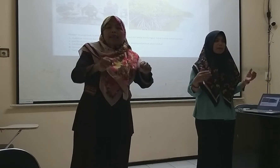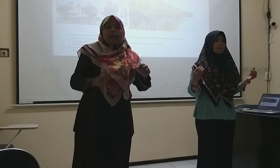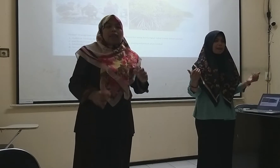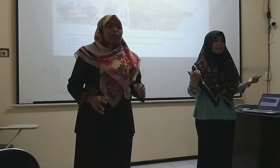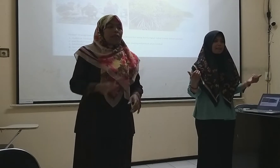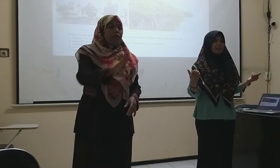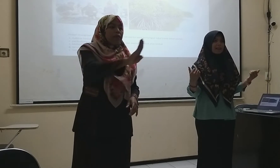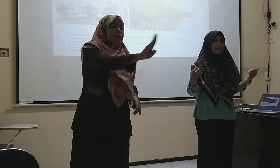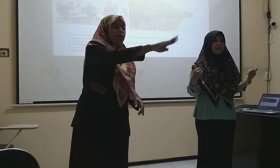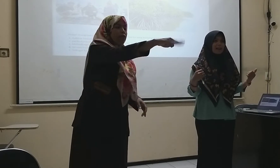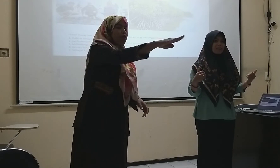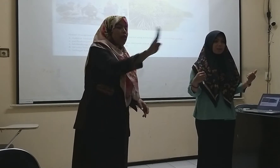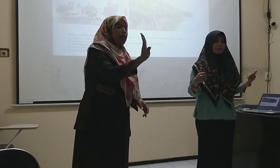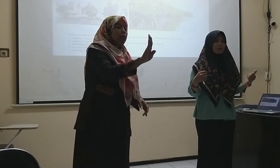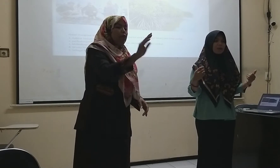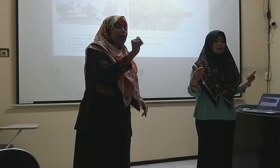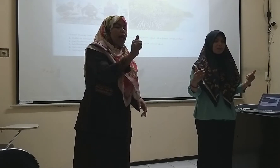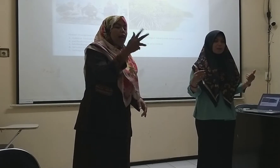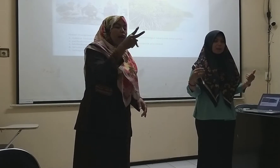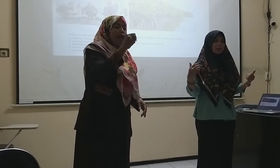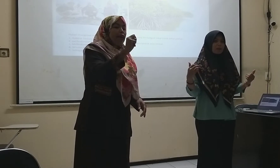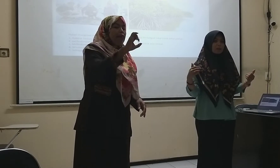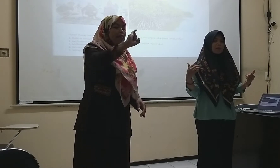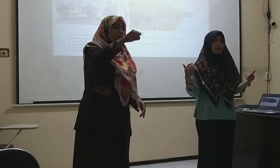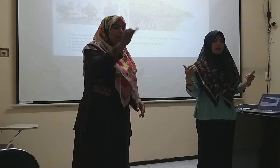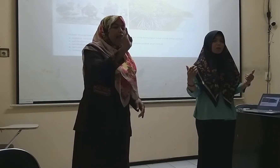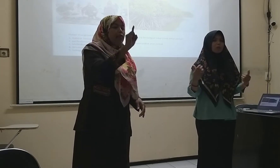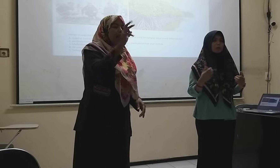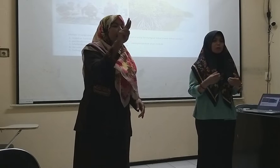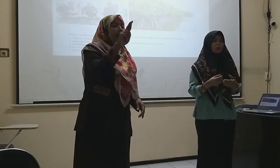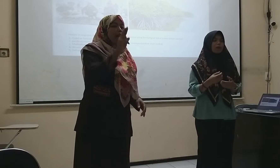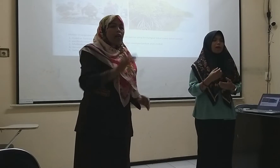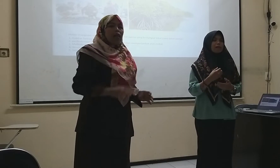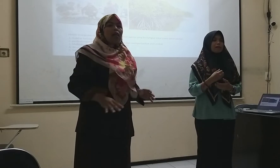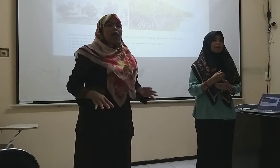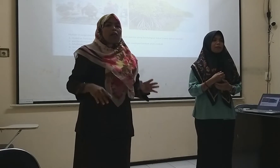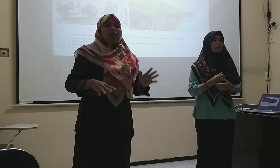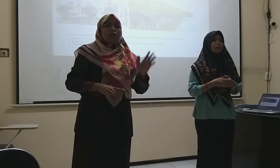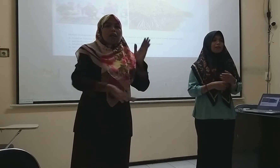bisa memanfaatkan kayu mangrove atau kayu bakau untuk